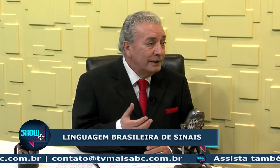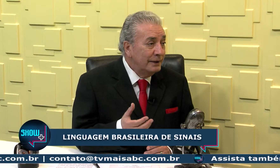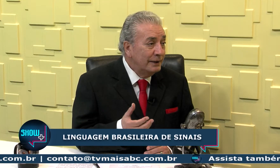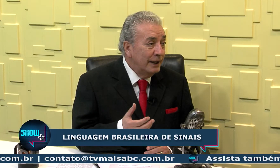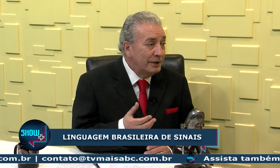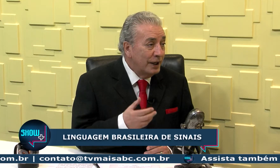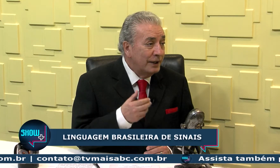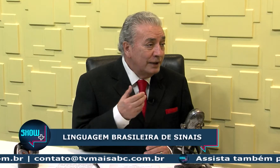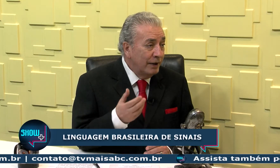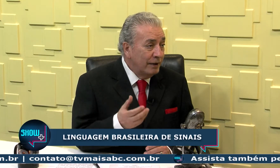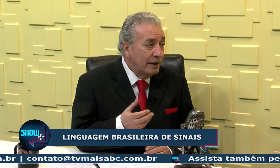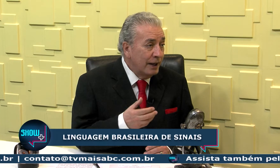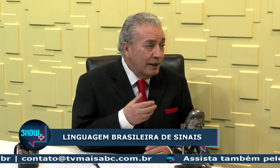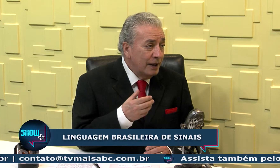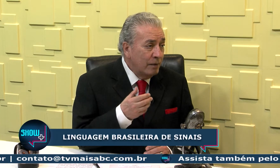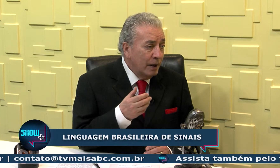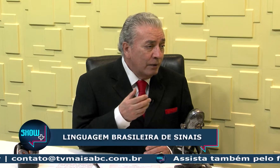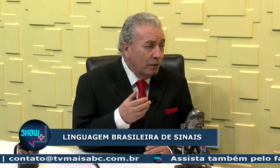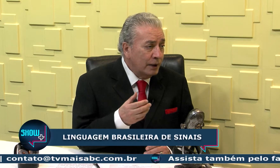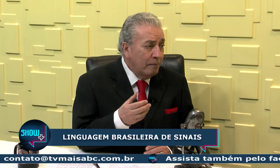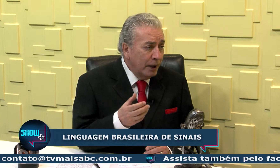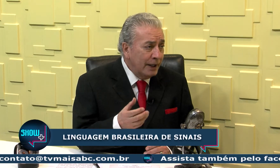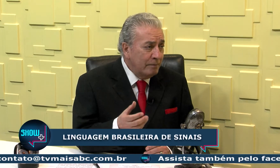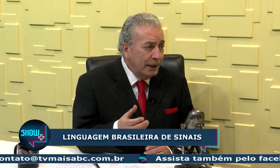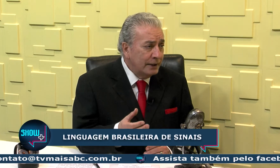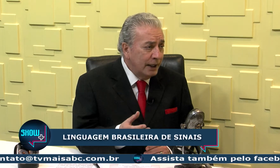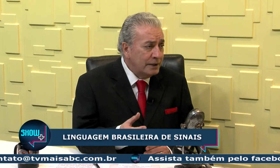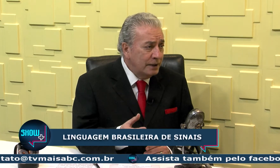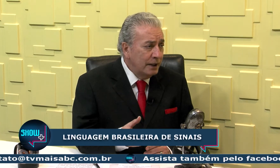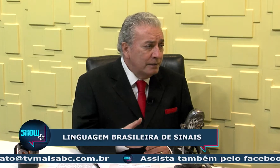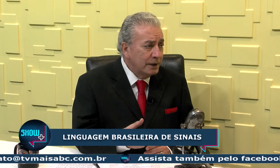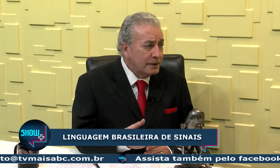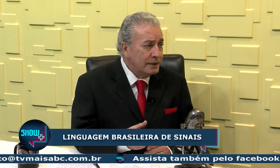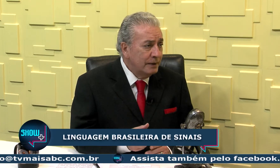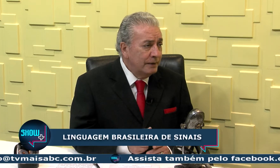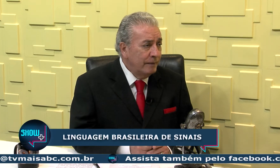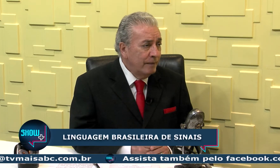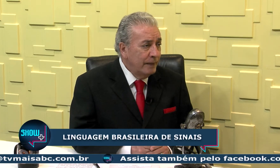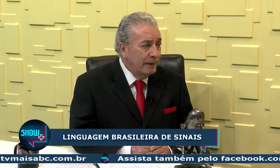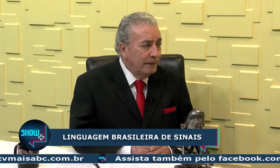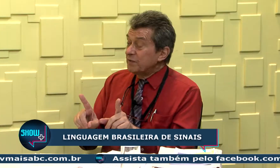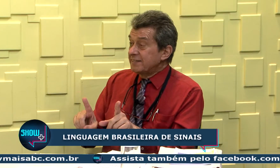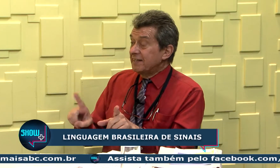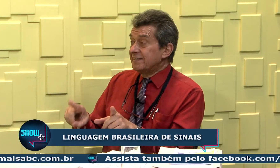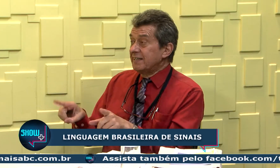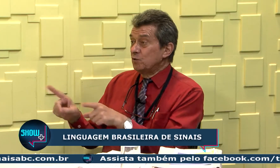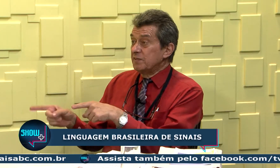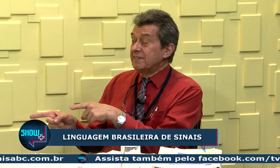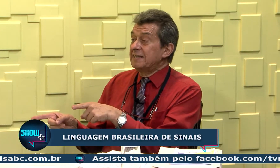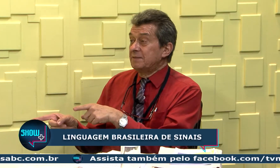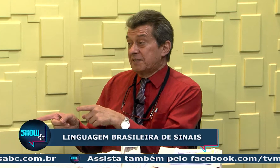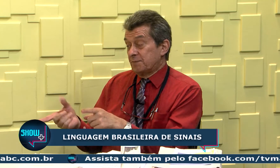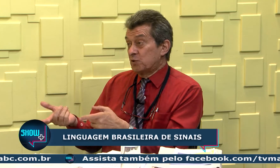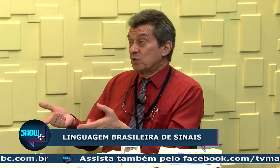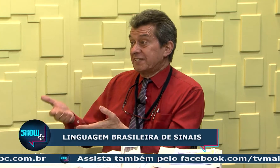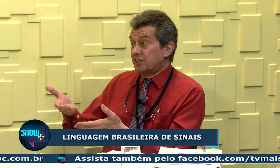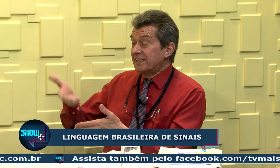exegese aí aí é uma outra aplicabilidade de libras é talvez nem usem a libra as pessoas que já nasceram